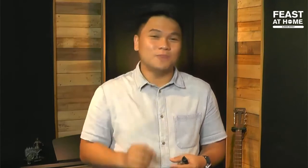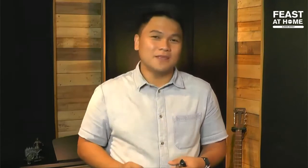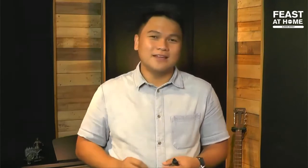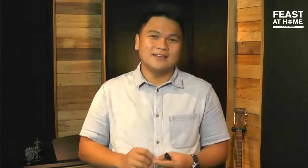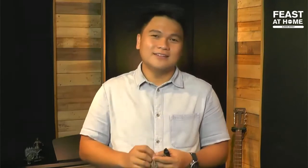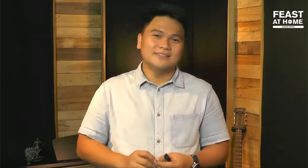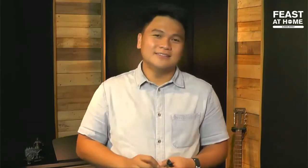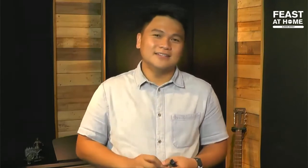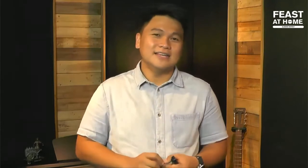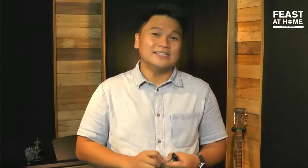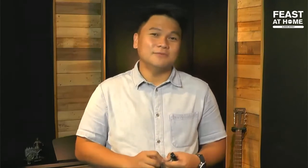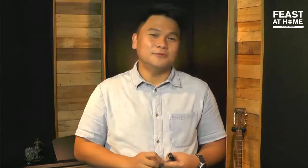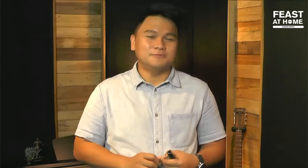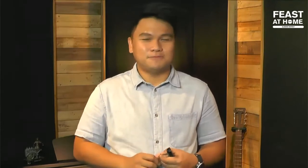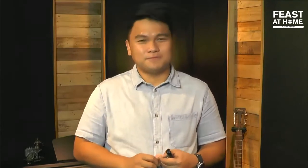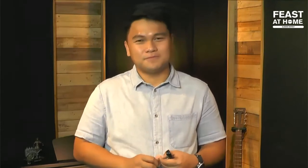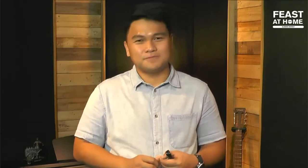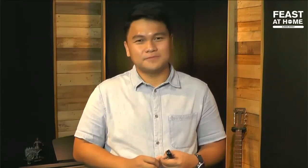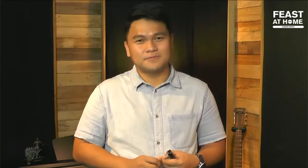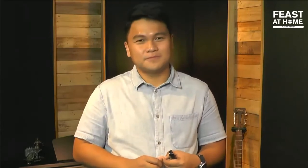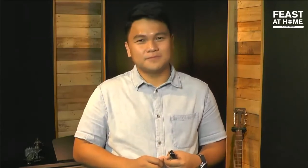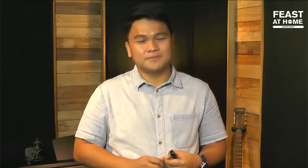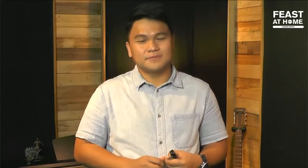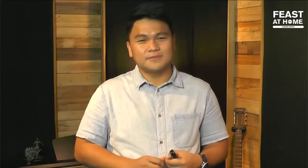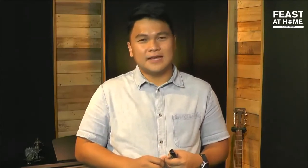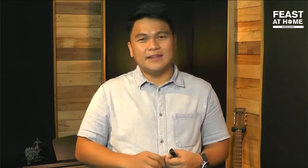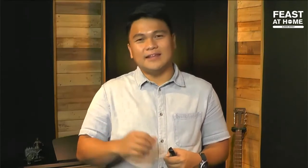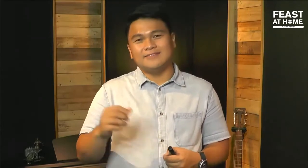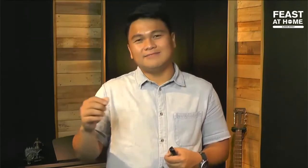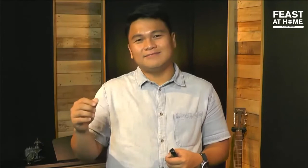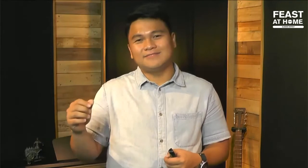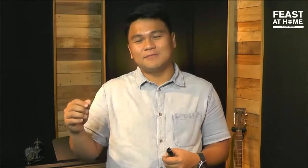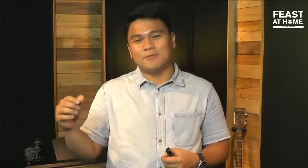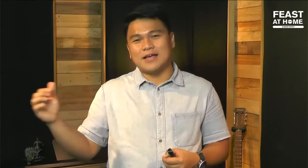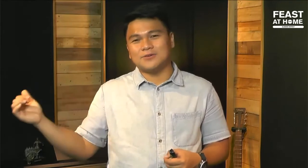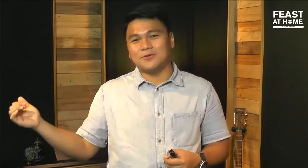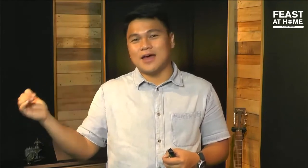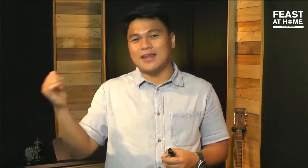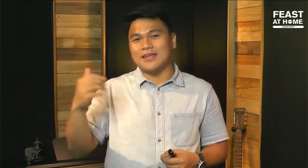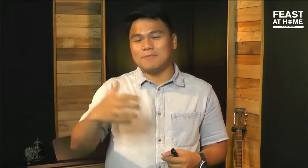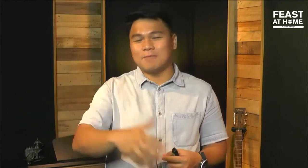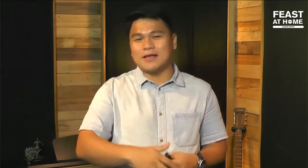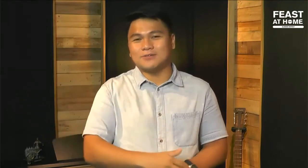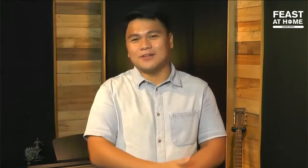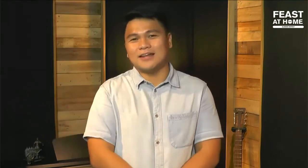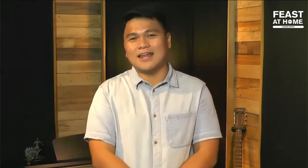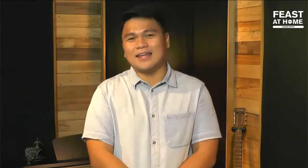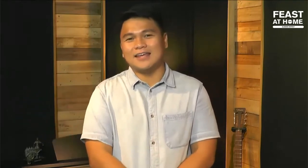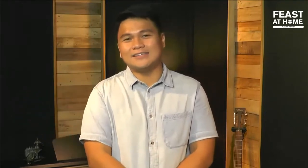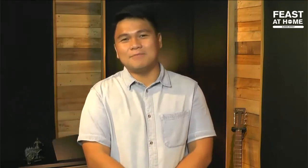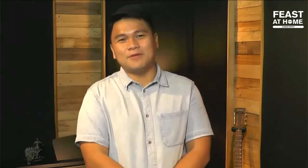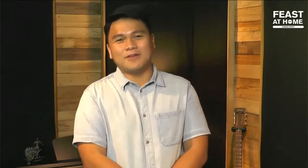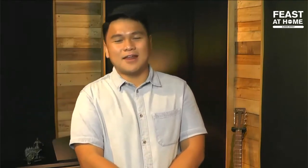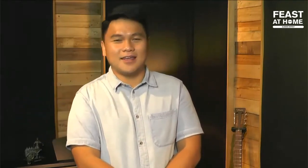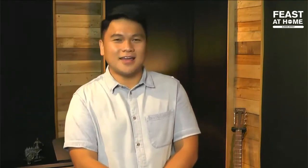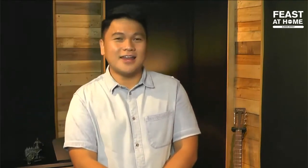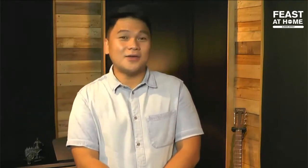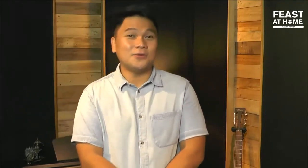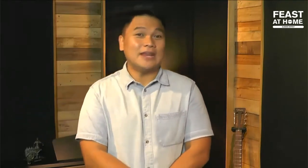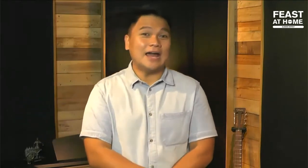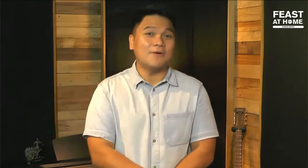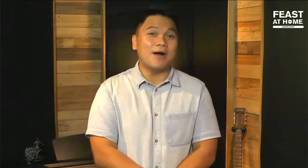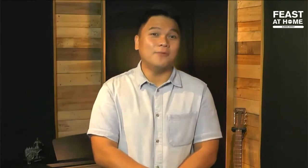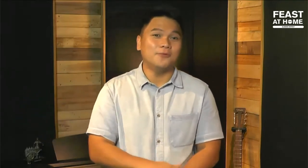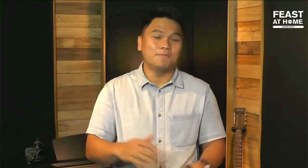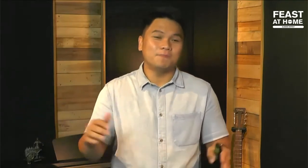nagsosulo. Nagsasabu. And then, pumasok yung nanay niya. Pagpasok ng nanay niya, sabi nung nanay niya, "Anak,